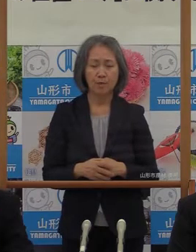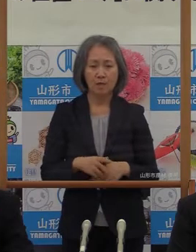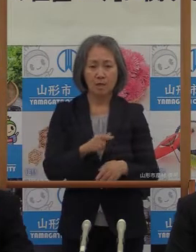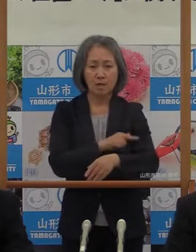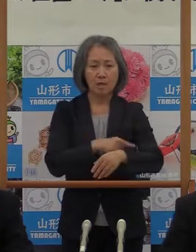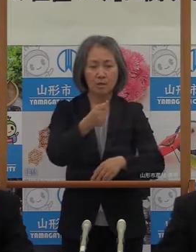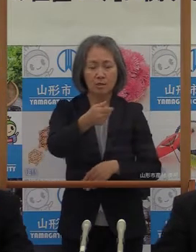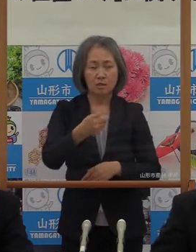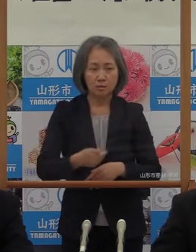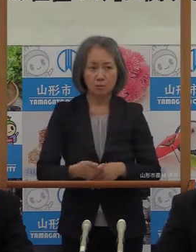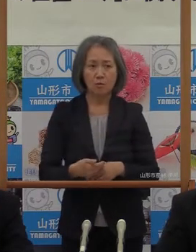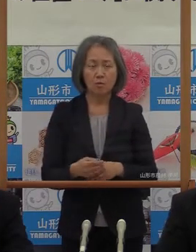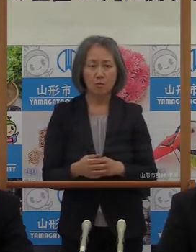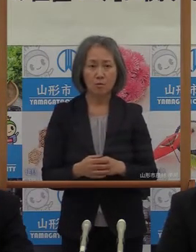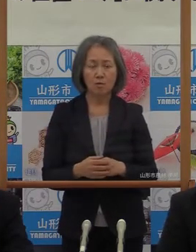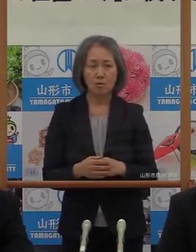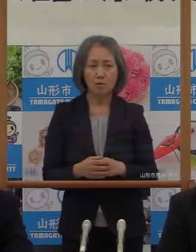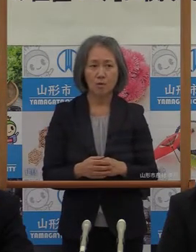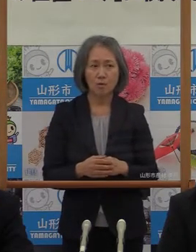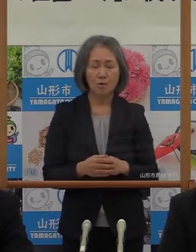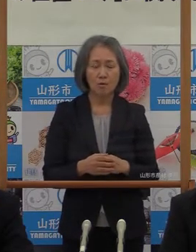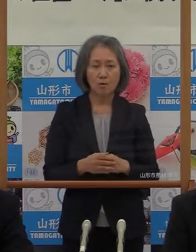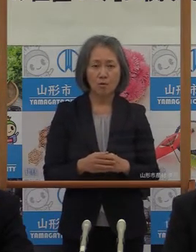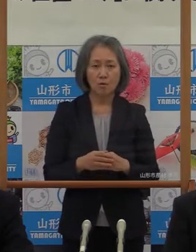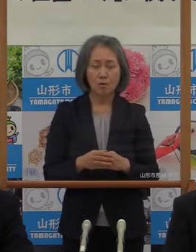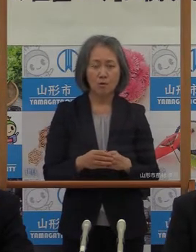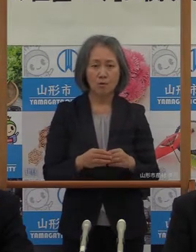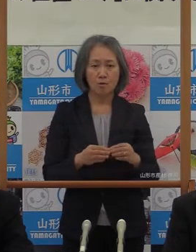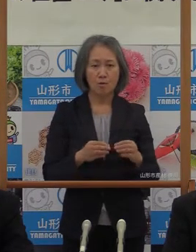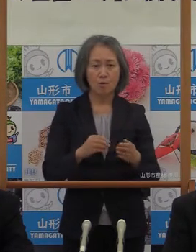と、文化財に登録されている建物